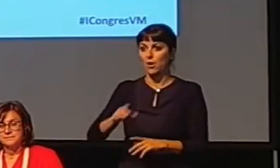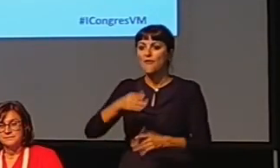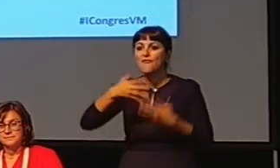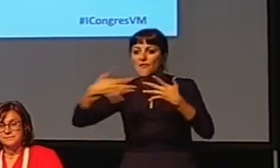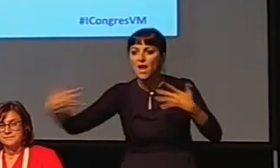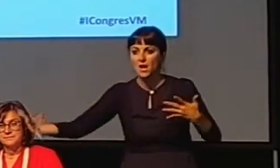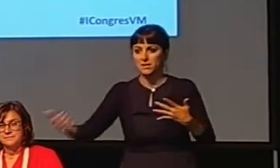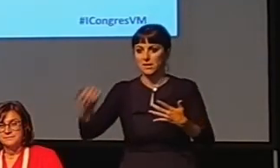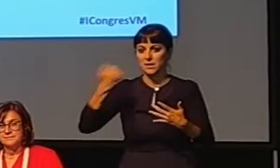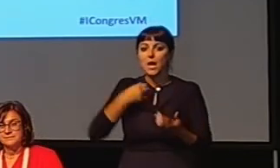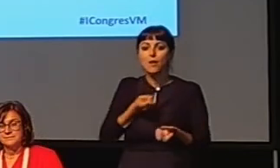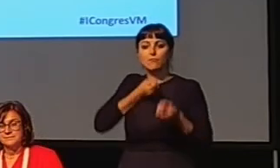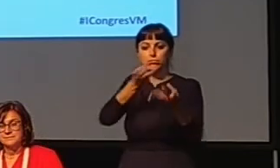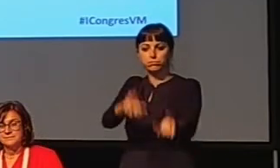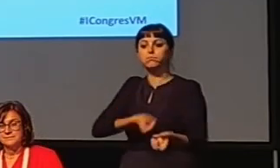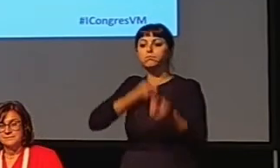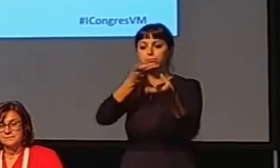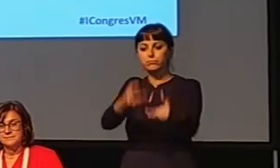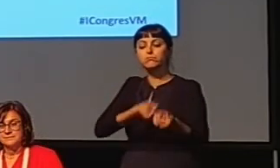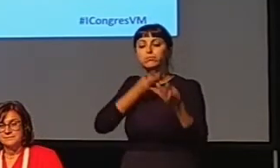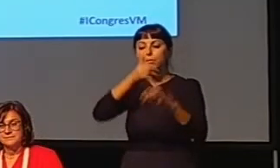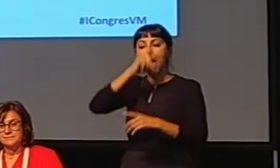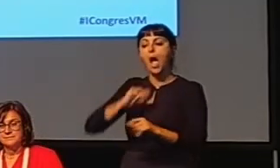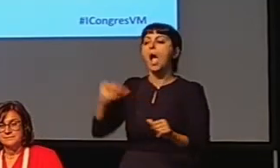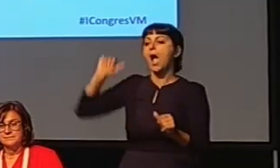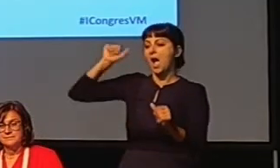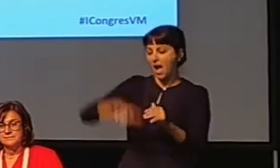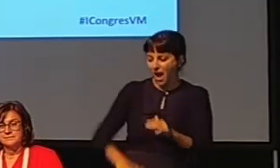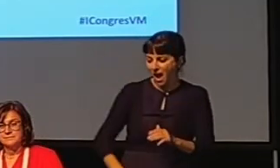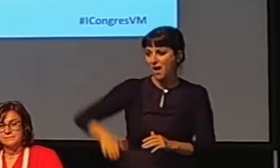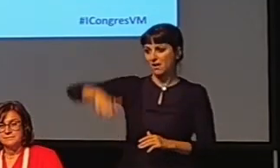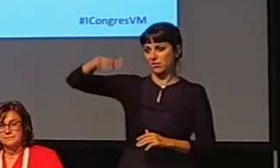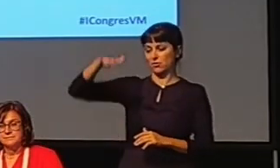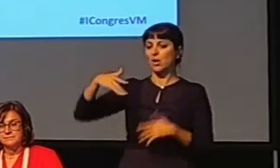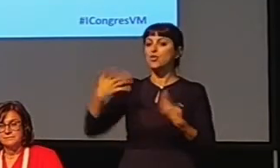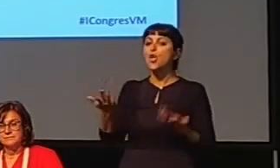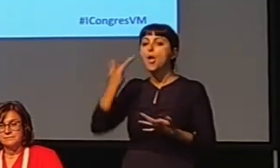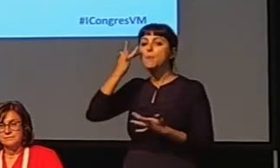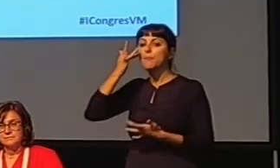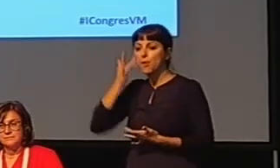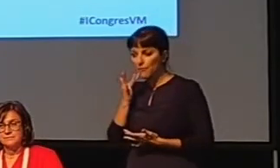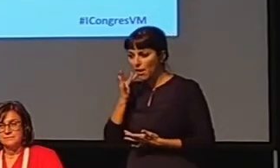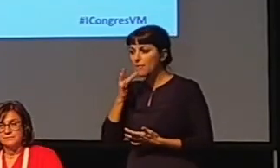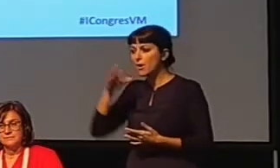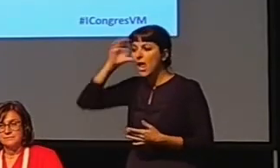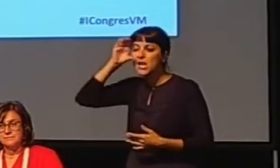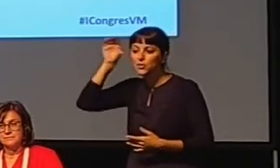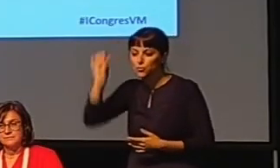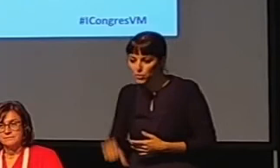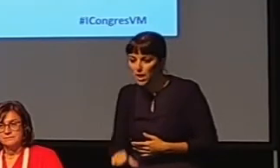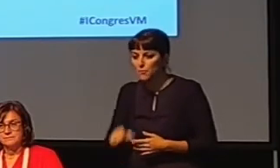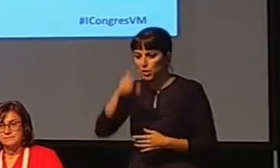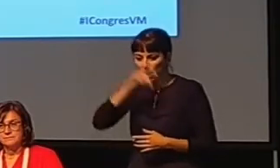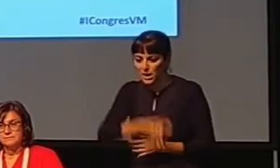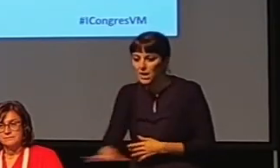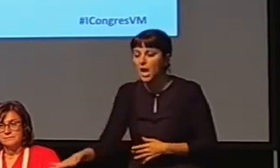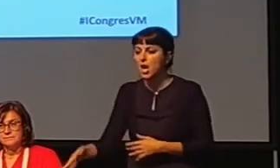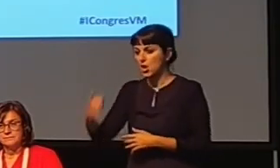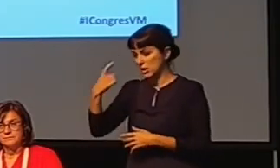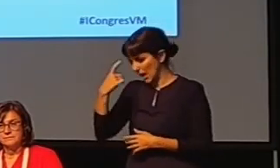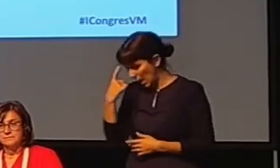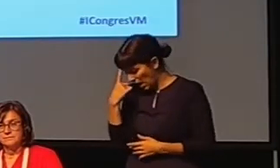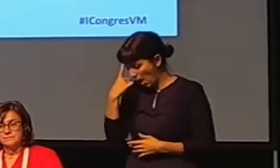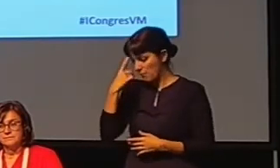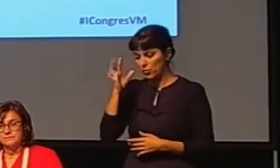5 años, incluso algunos más. Con esto quiero decir que, por favor, escuchemos a los niños, creamos las palabras de las